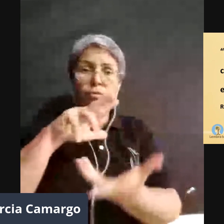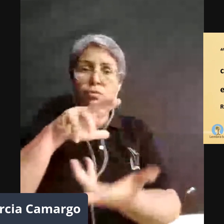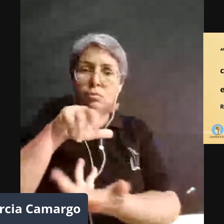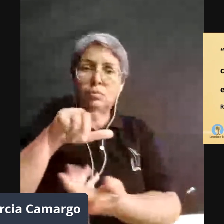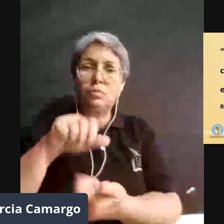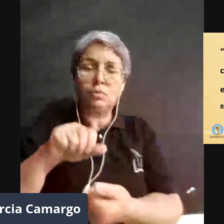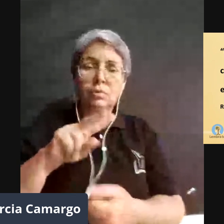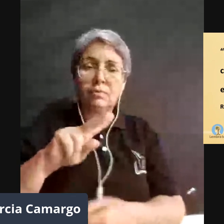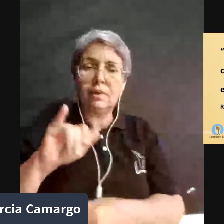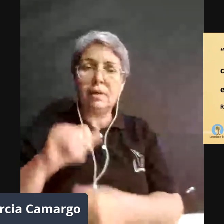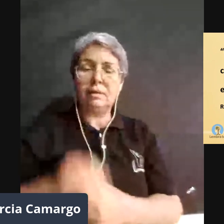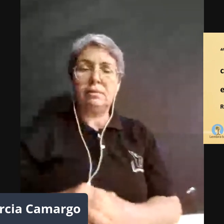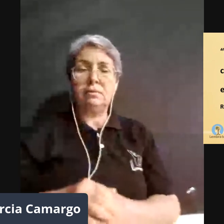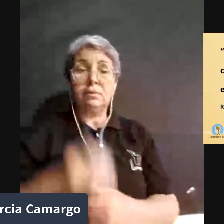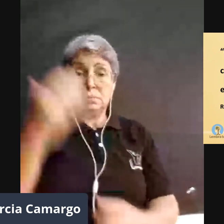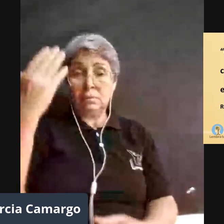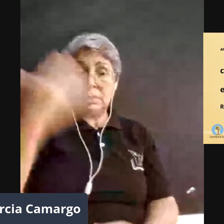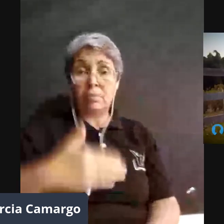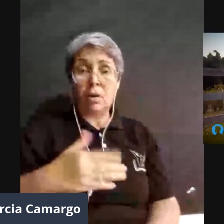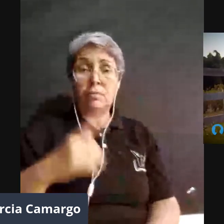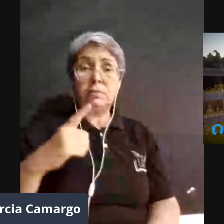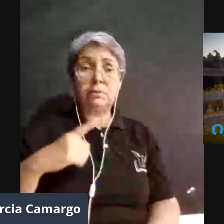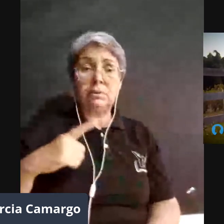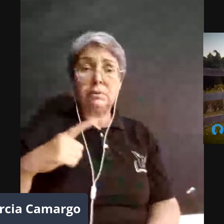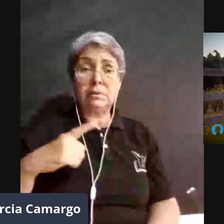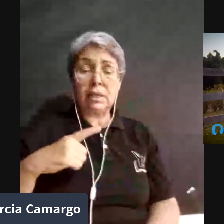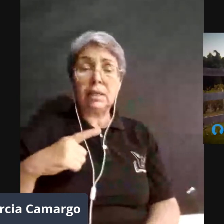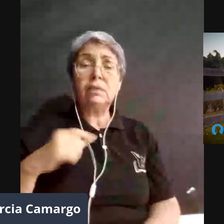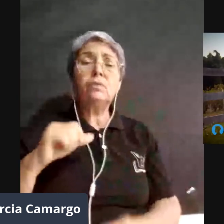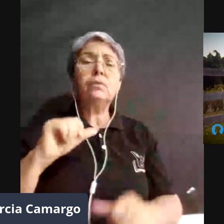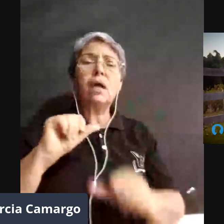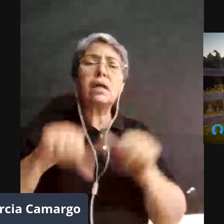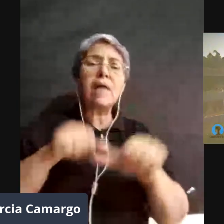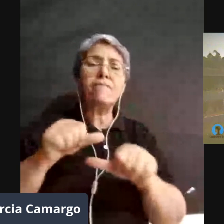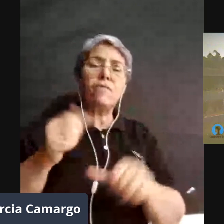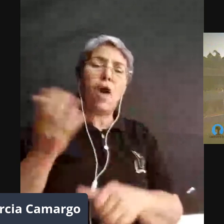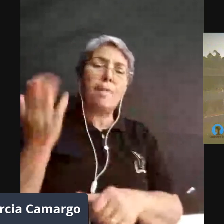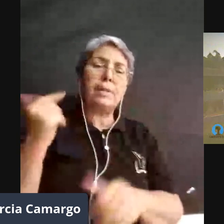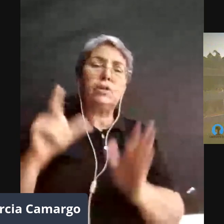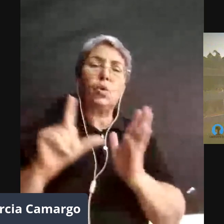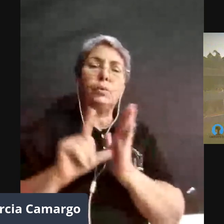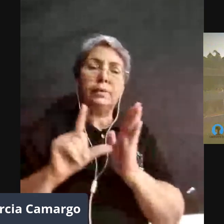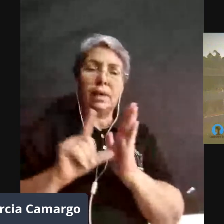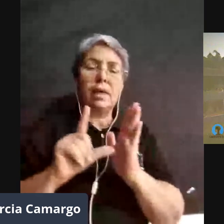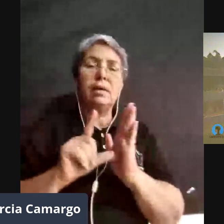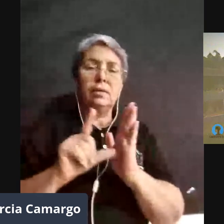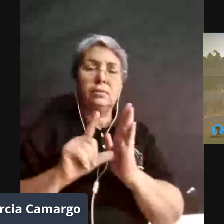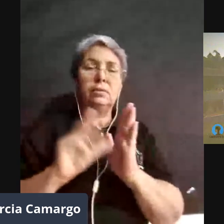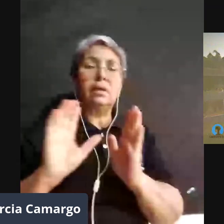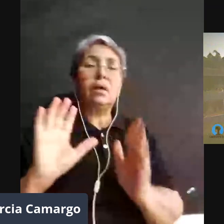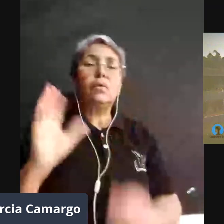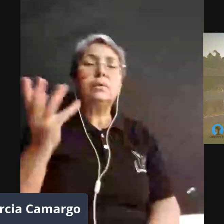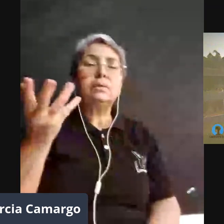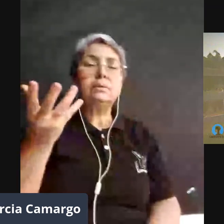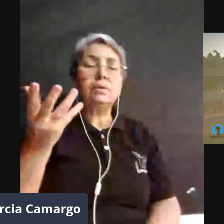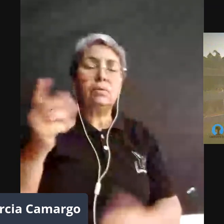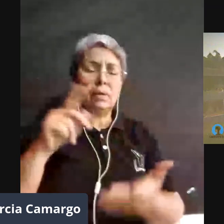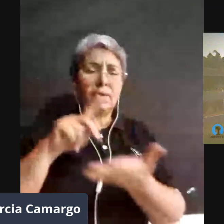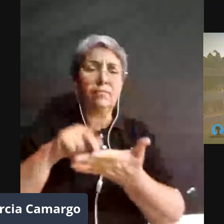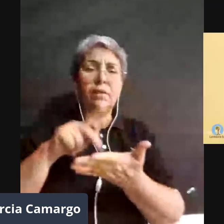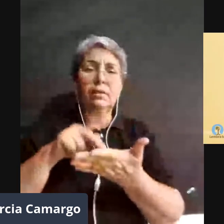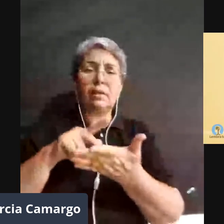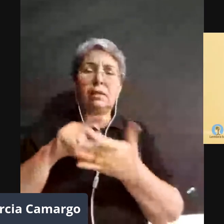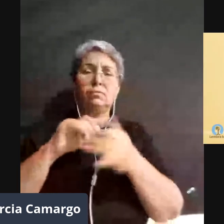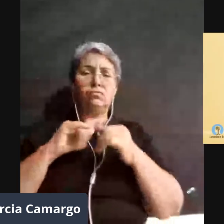até uma comprovação na história, na época da Reforma Protestante. Veja só, a verdade, proclamada com tanta